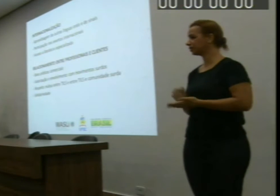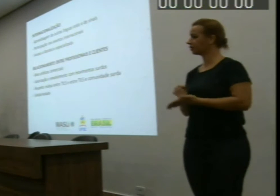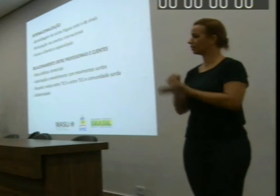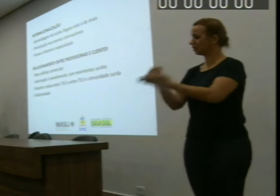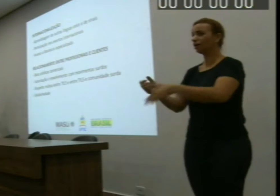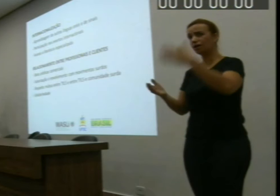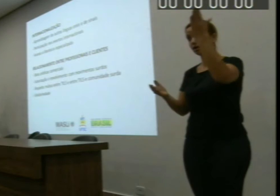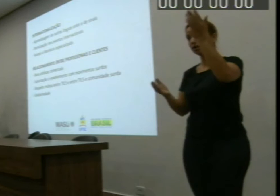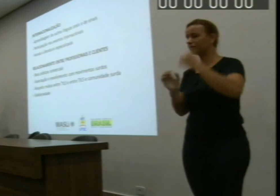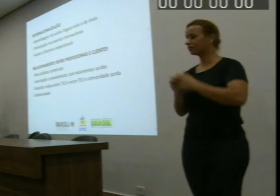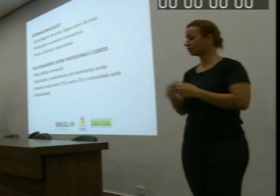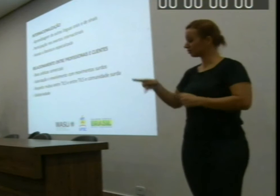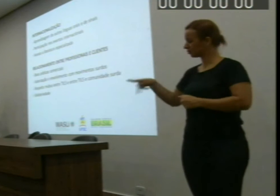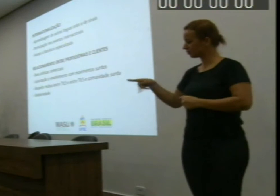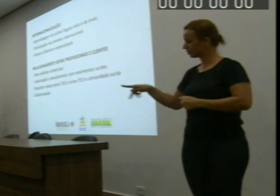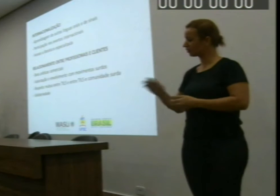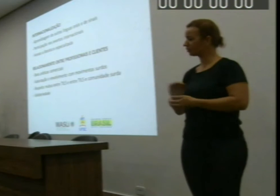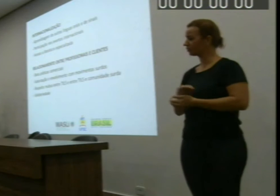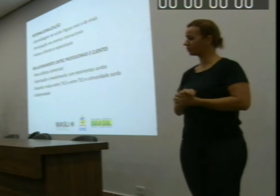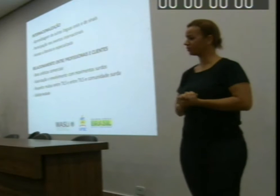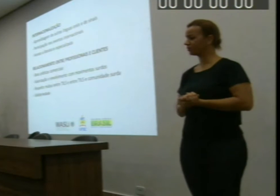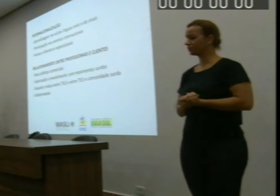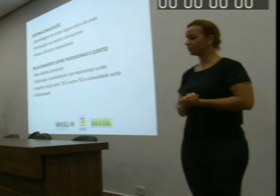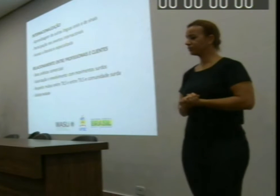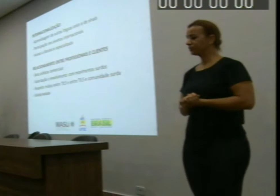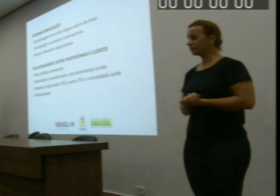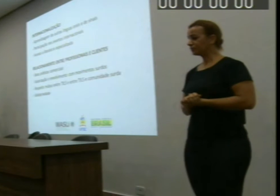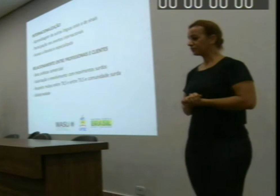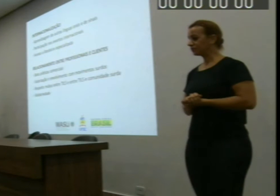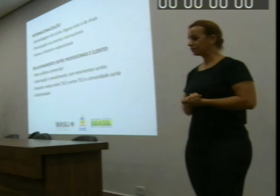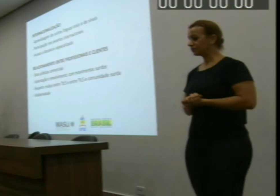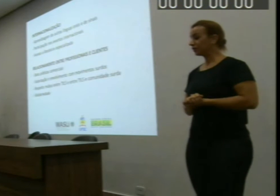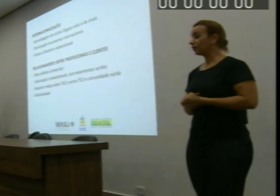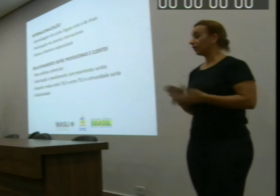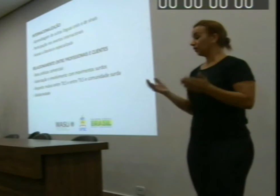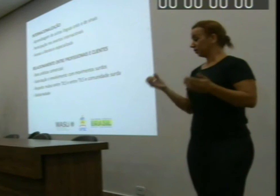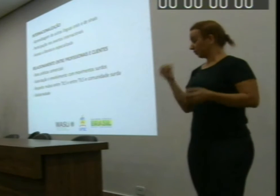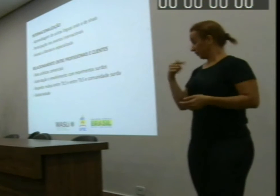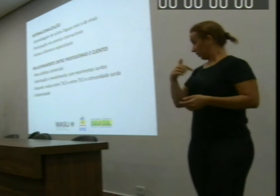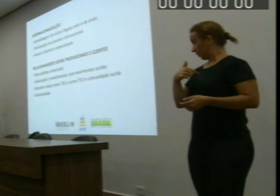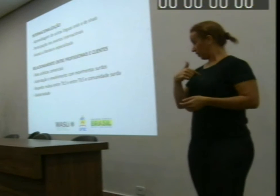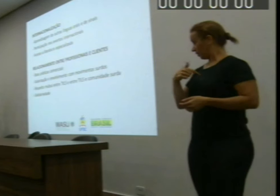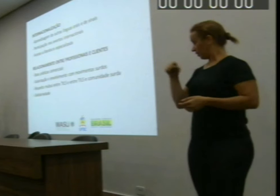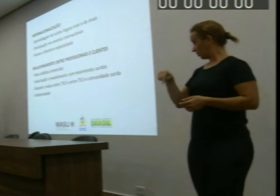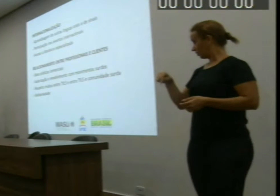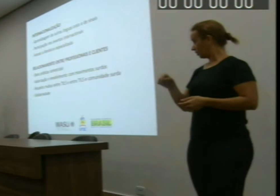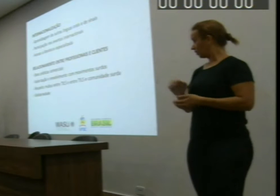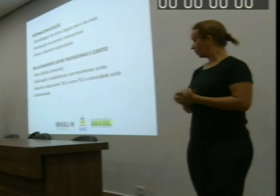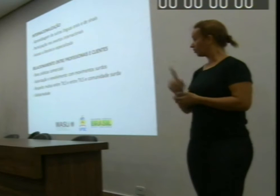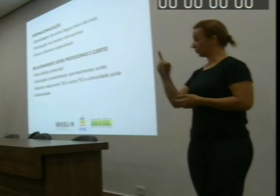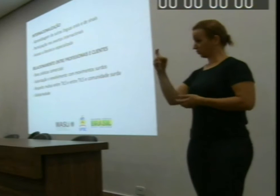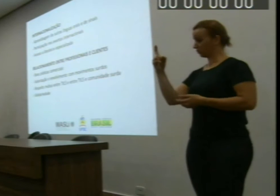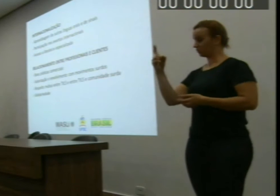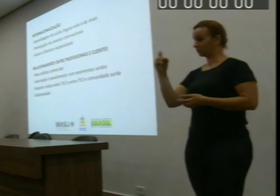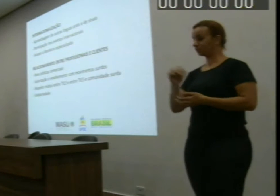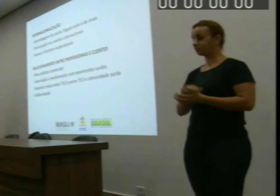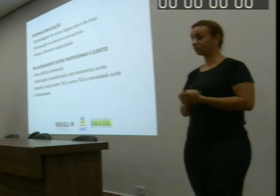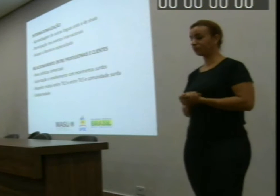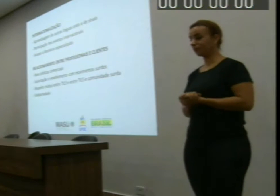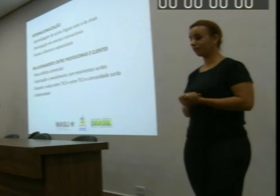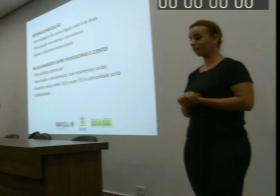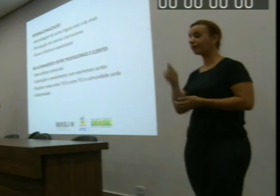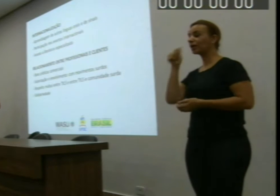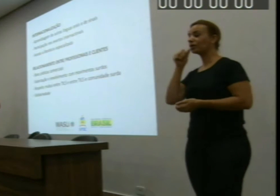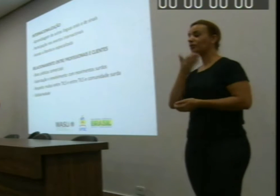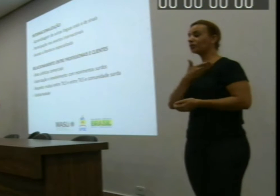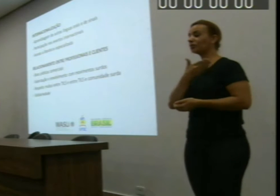certo a eu eu tô aqui no na em em em Dourados aí uma colega lá